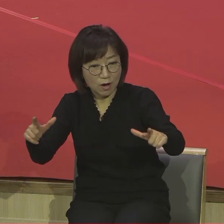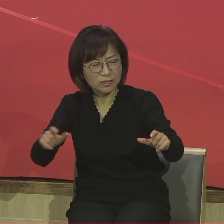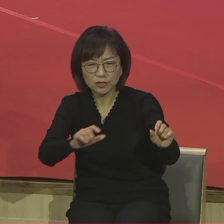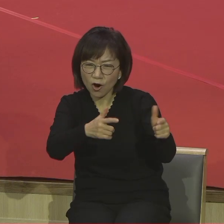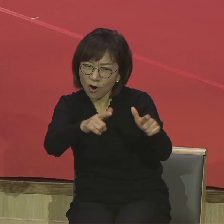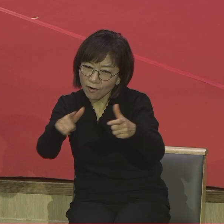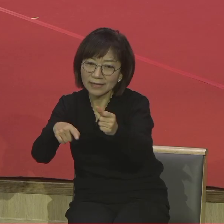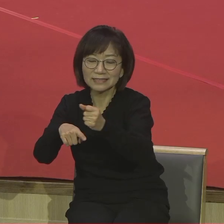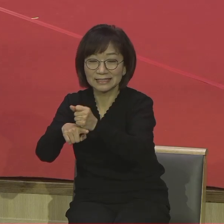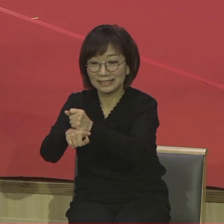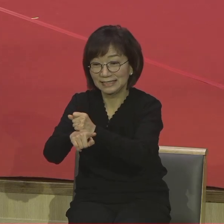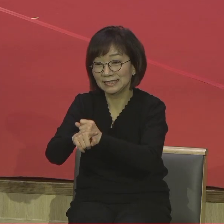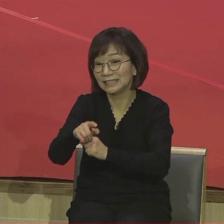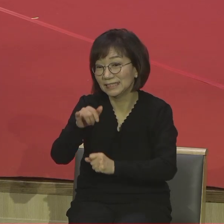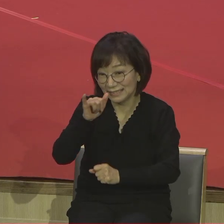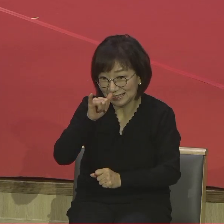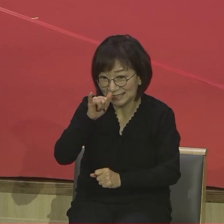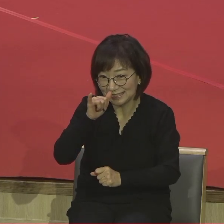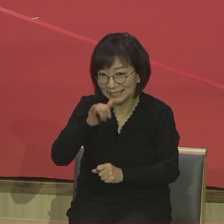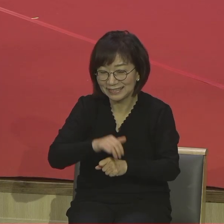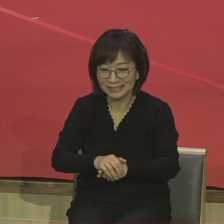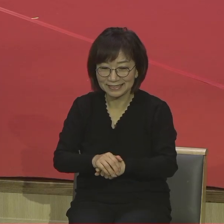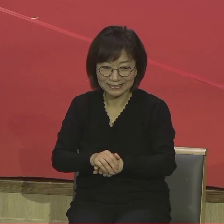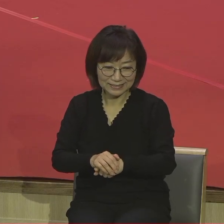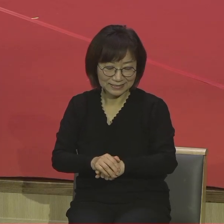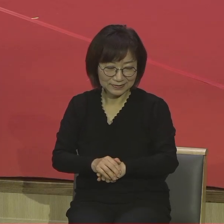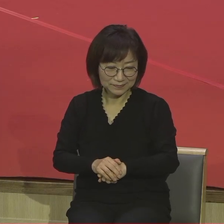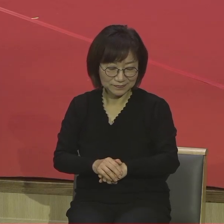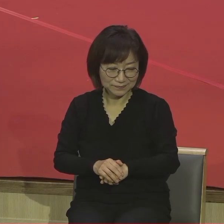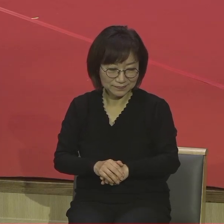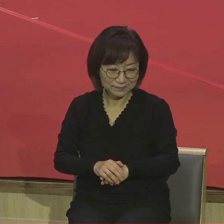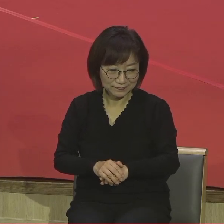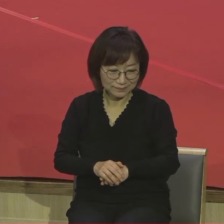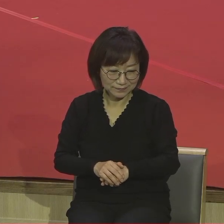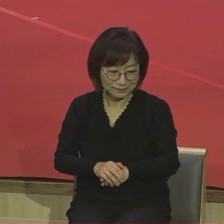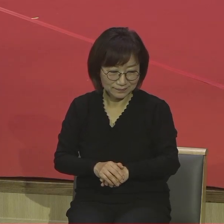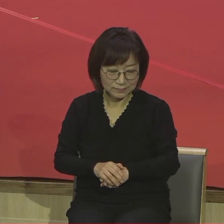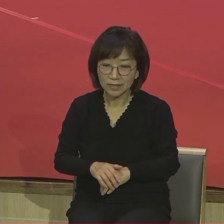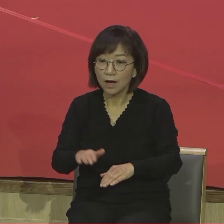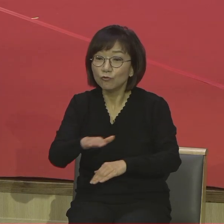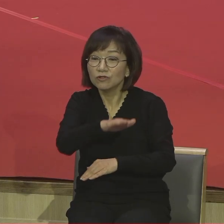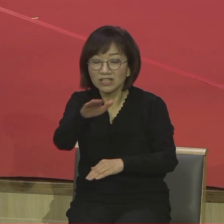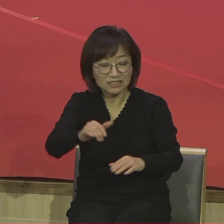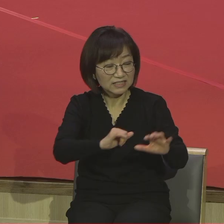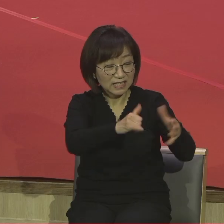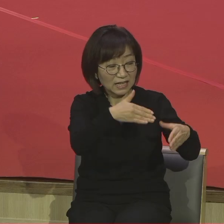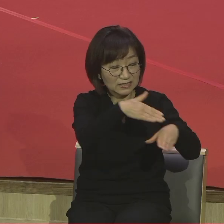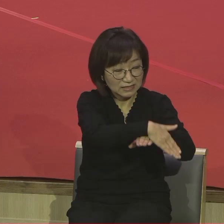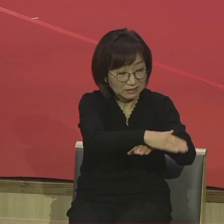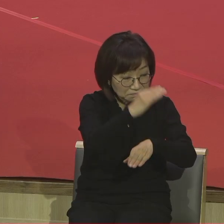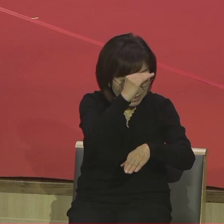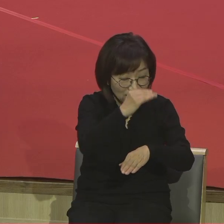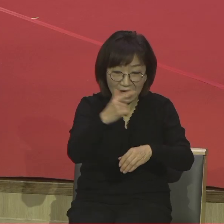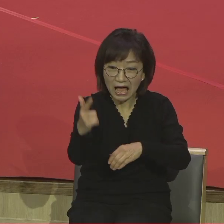갖습니다. 하나님의 이 일하시는 것은 일회성 이벤트가 아니에요.